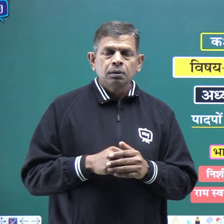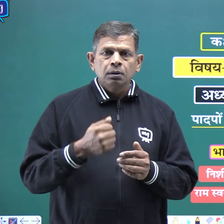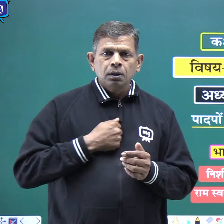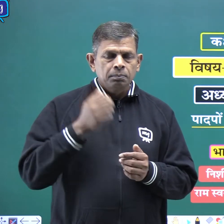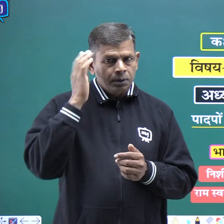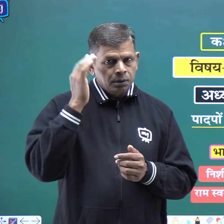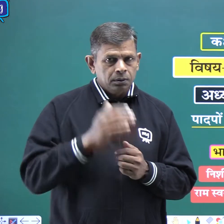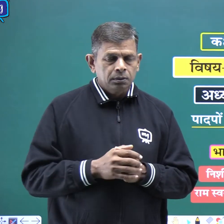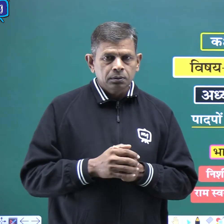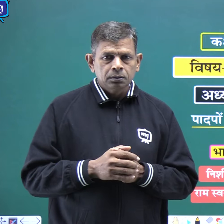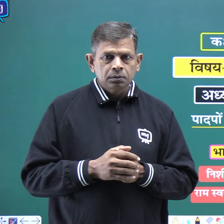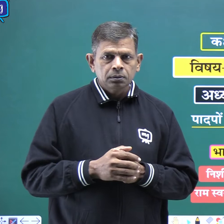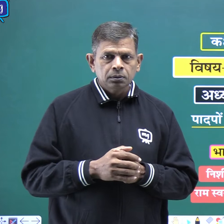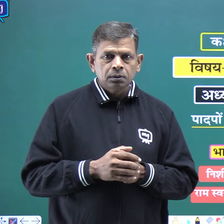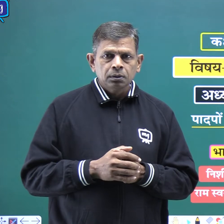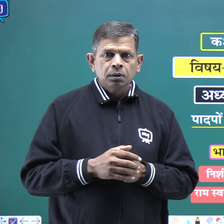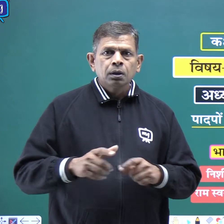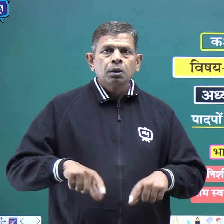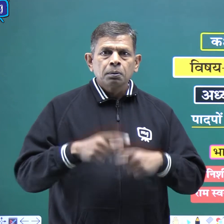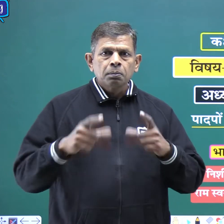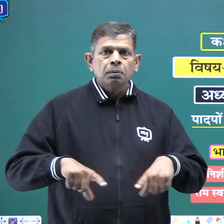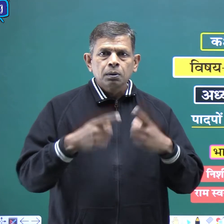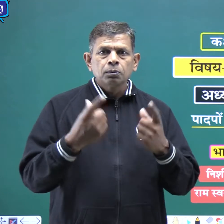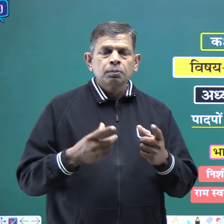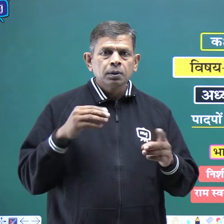हमने जाना कि पादपों में